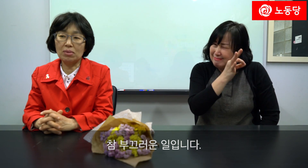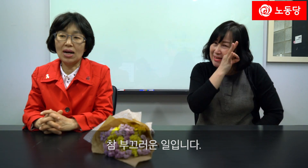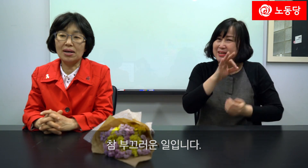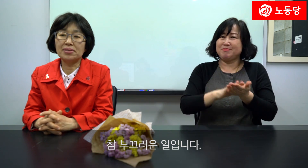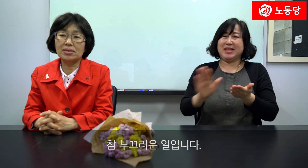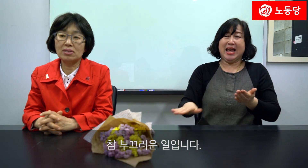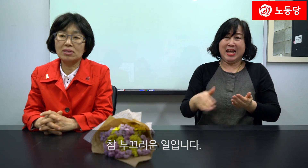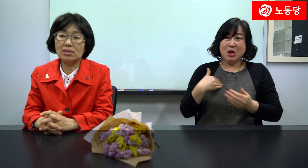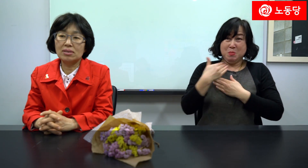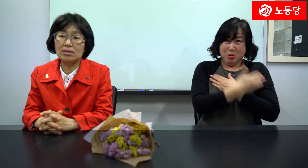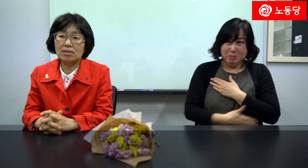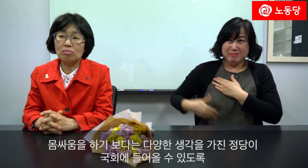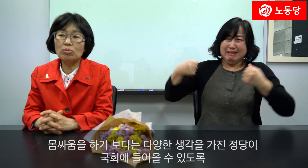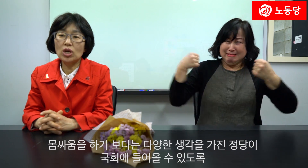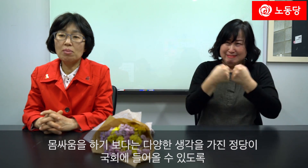부끄러운 일입니다.